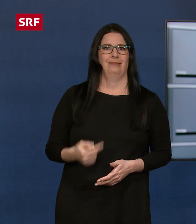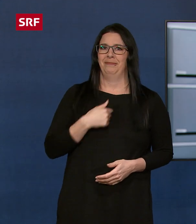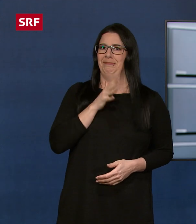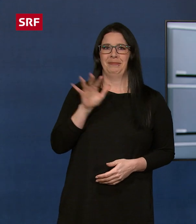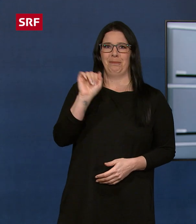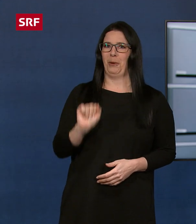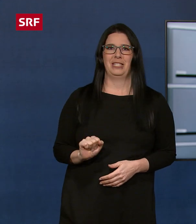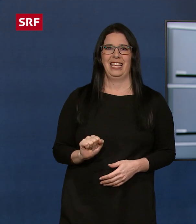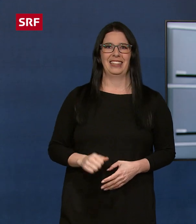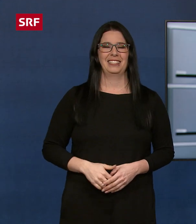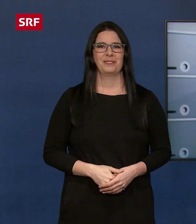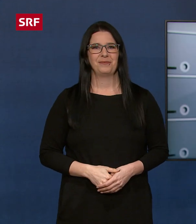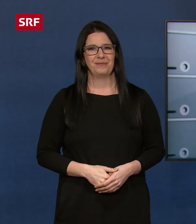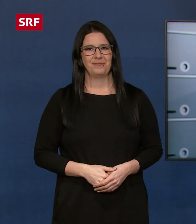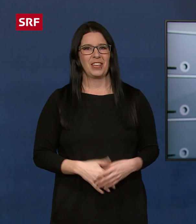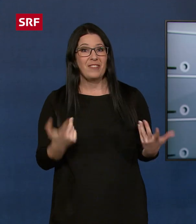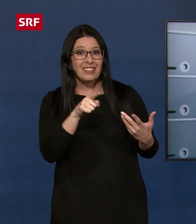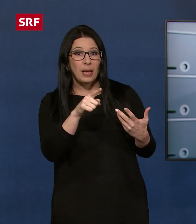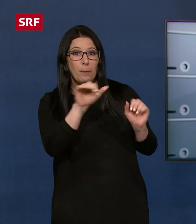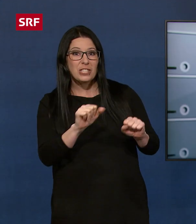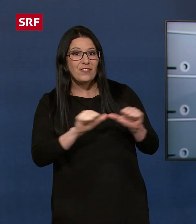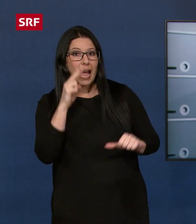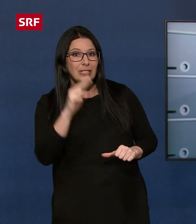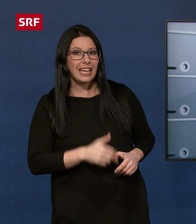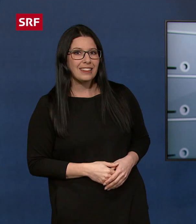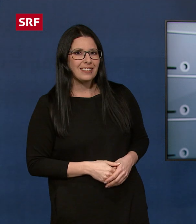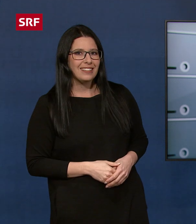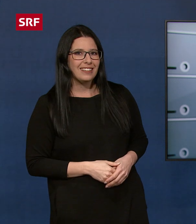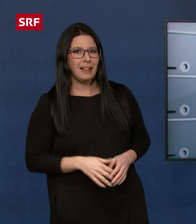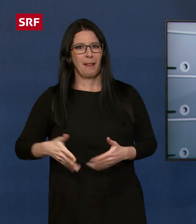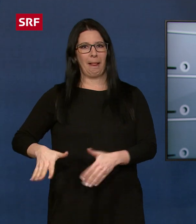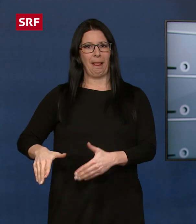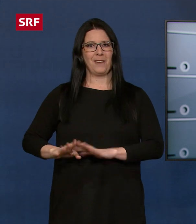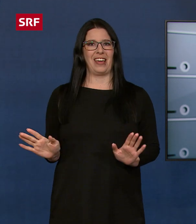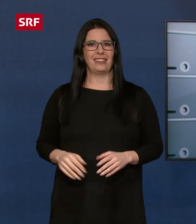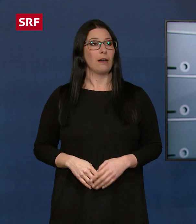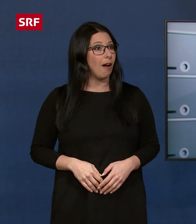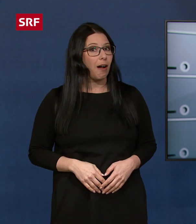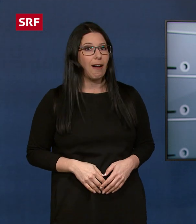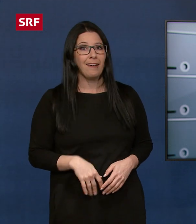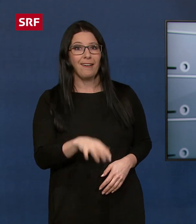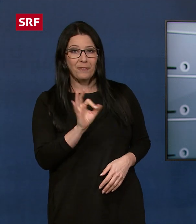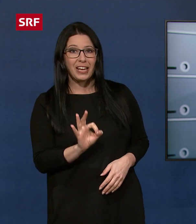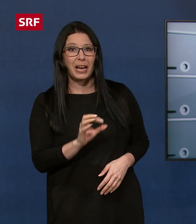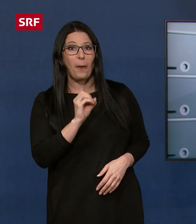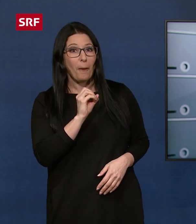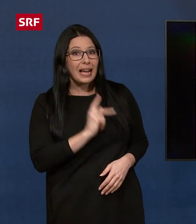ich würde nicht aufgewachsen. Wenn du putzt, wie sieht das aus? Fertig. Ähm, okay.